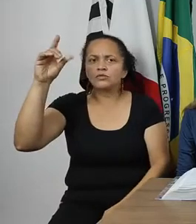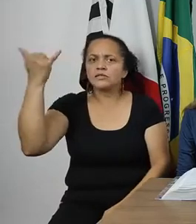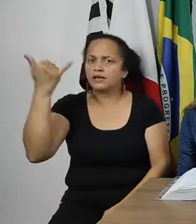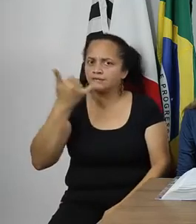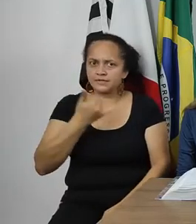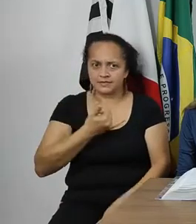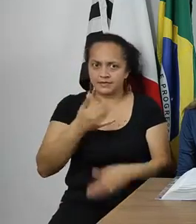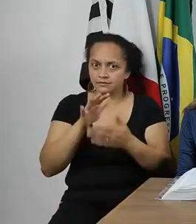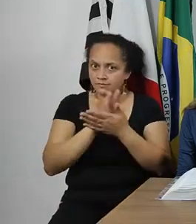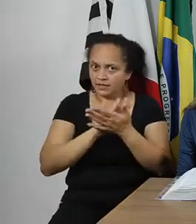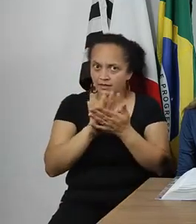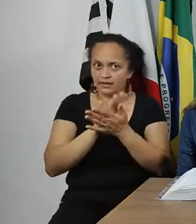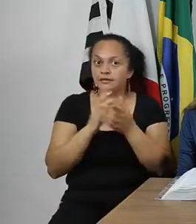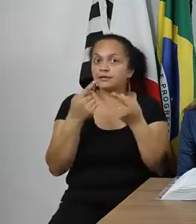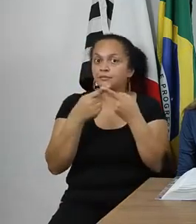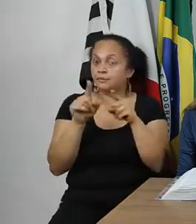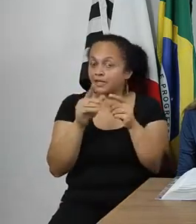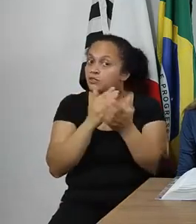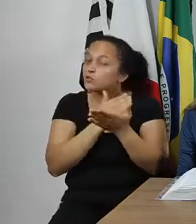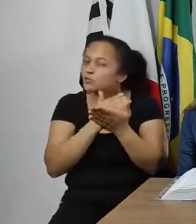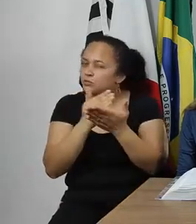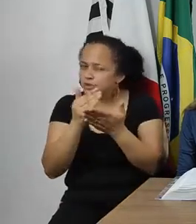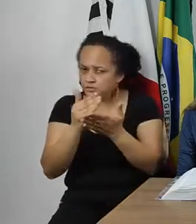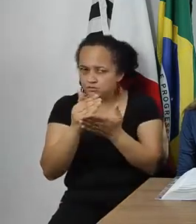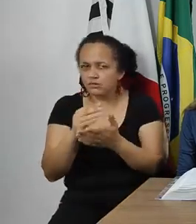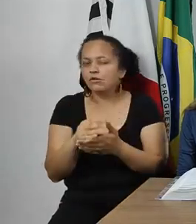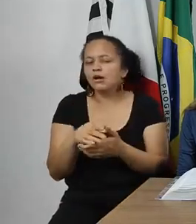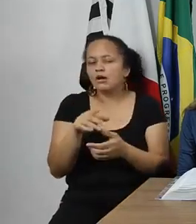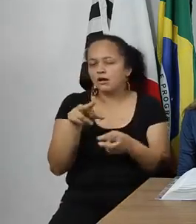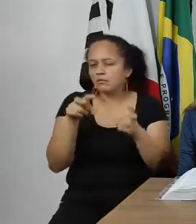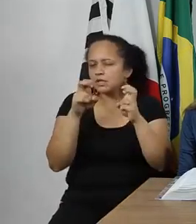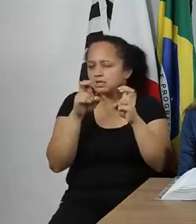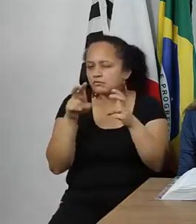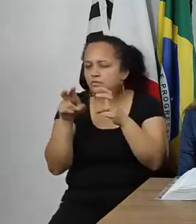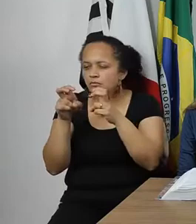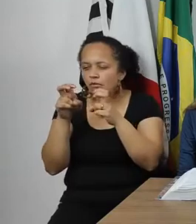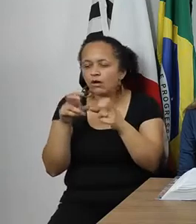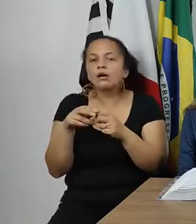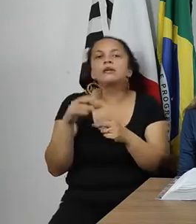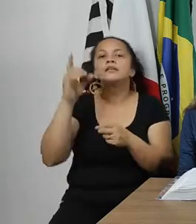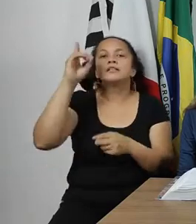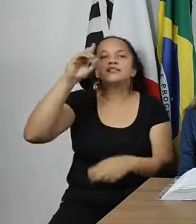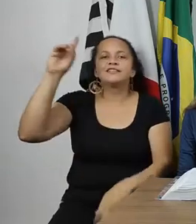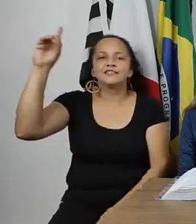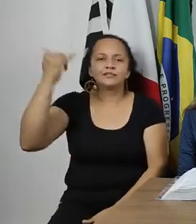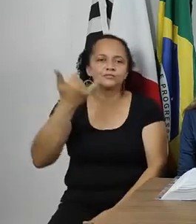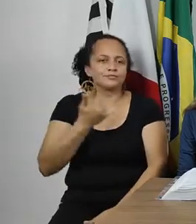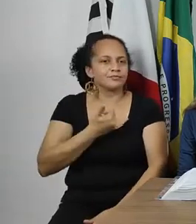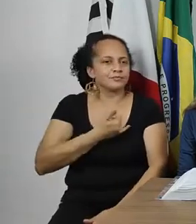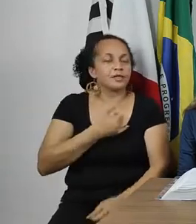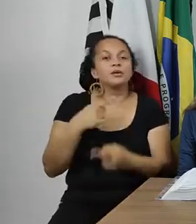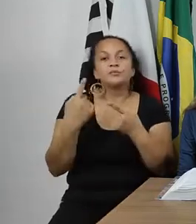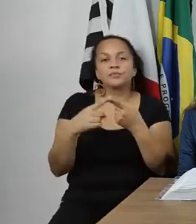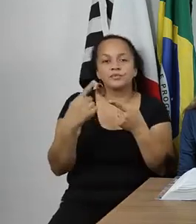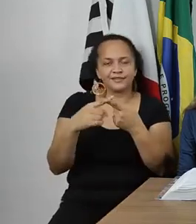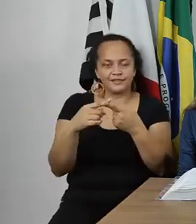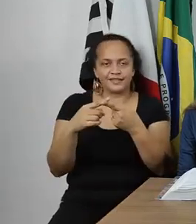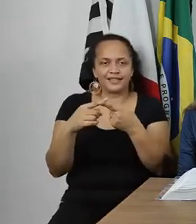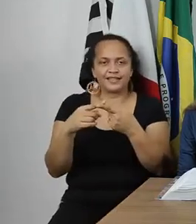partir de agora Deus começa a falar e Deus começa a agir. Por quê? Porque Ezequias faz uma